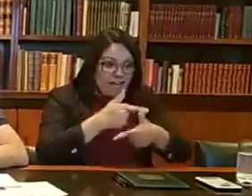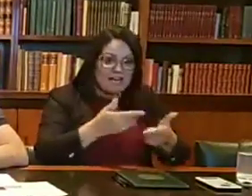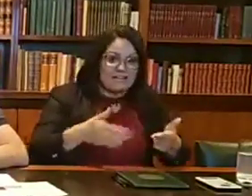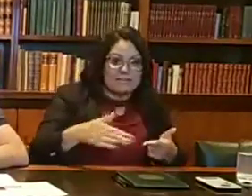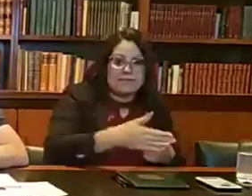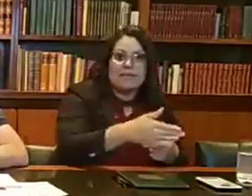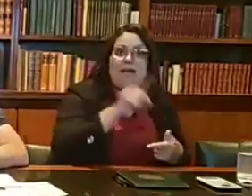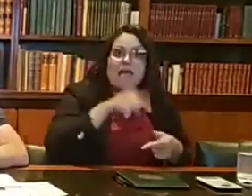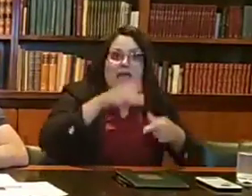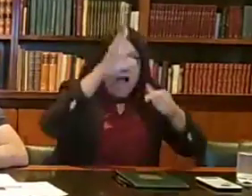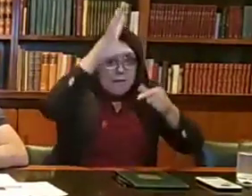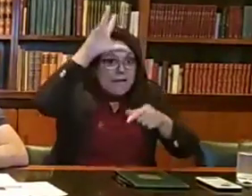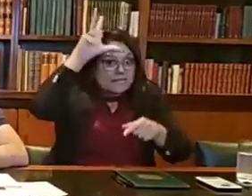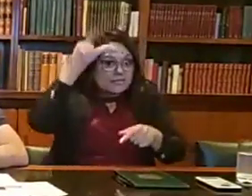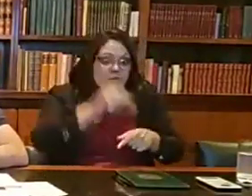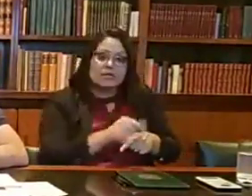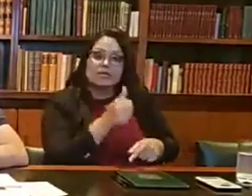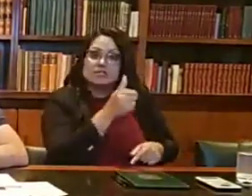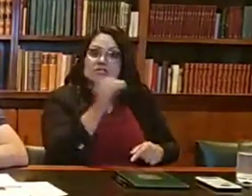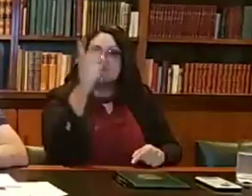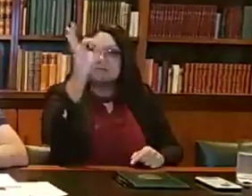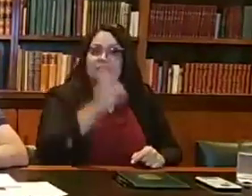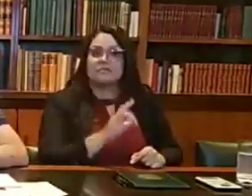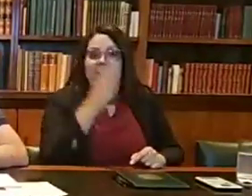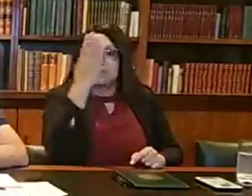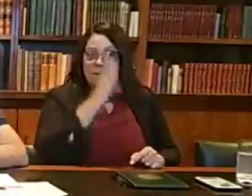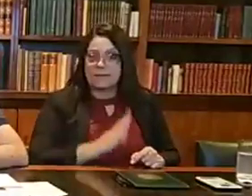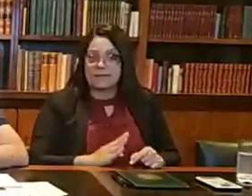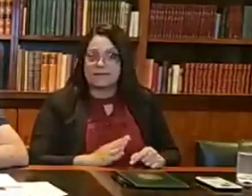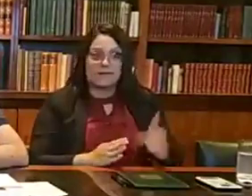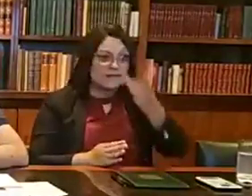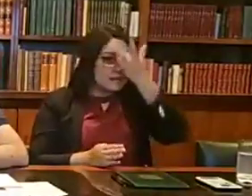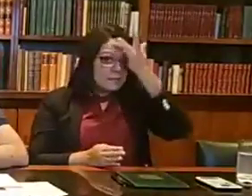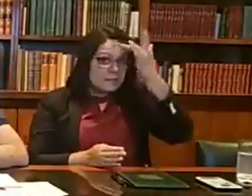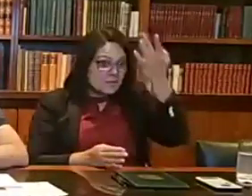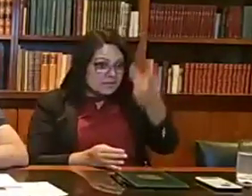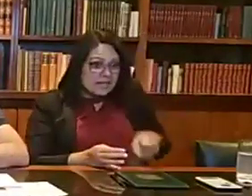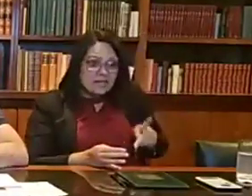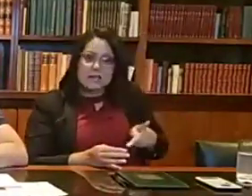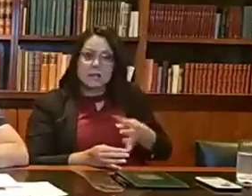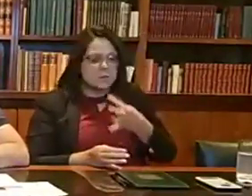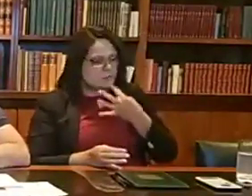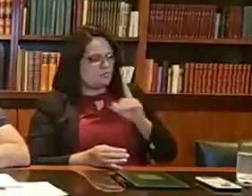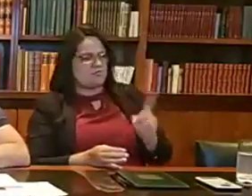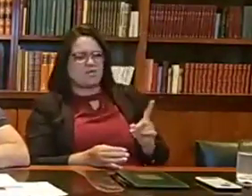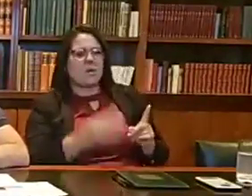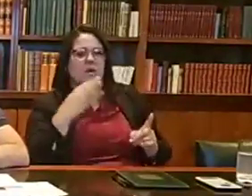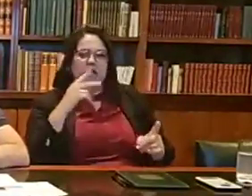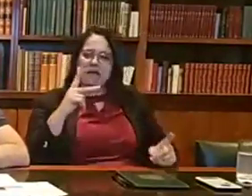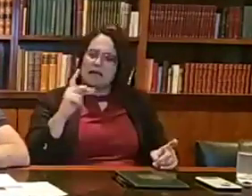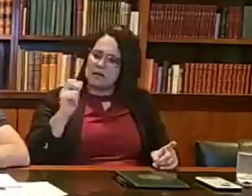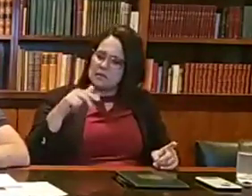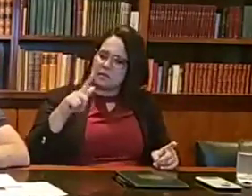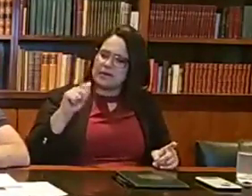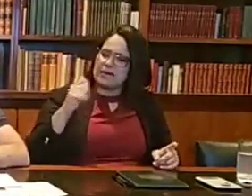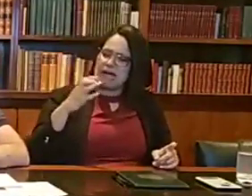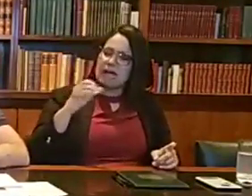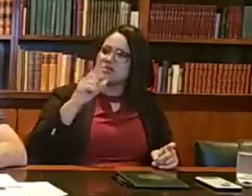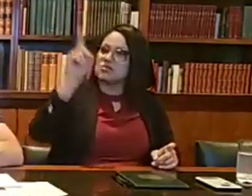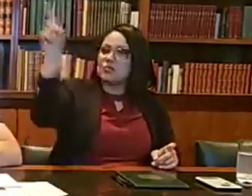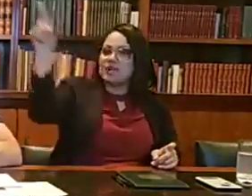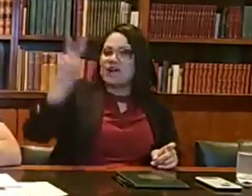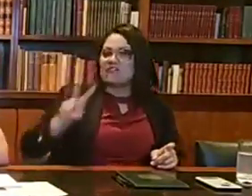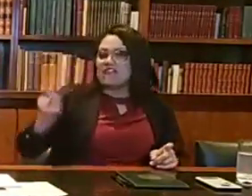um peixe 100% brasileiro, e muitos brasileiros, capitão, não conhecem esse peixe. Conhece o pangaço lá do Vietnã,